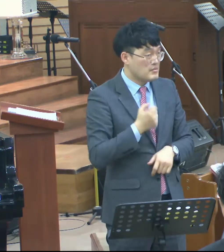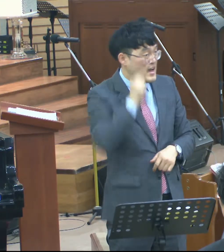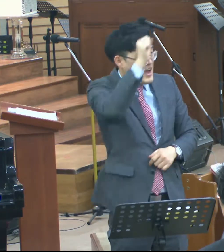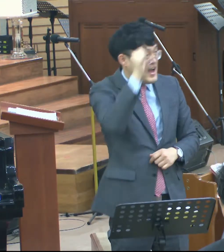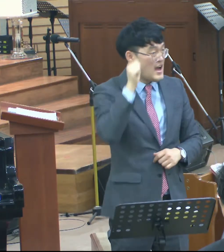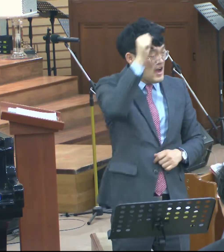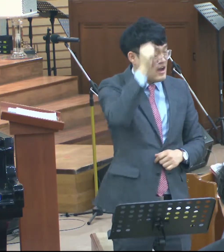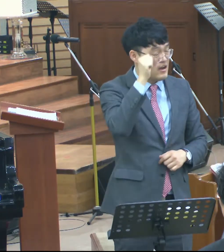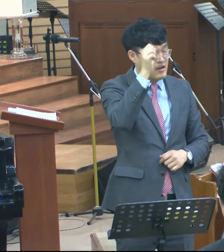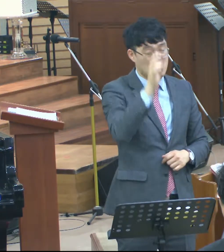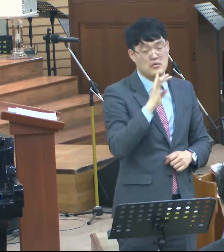되면 무엇 하겠습니까?